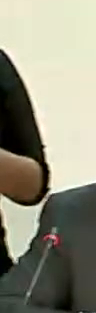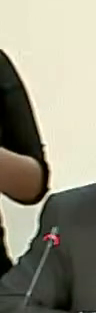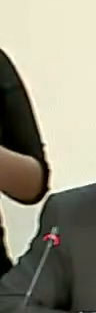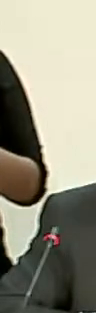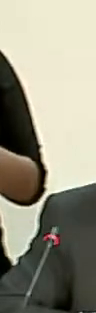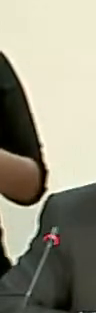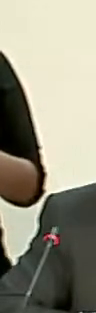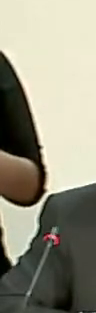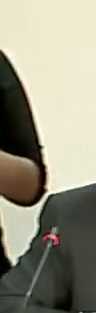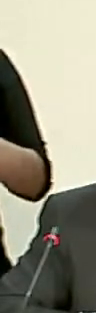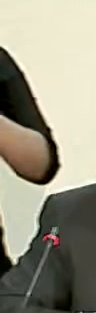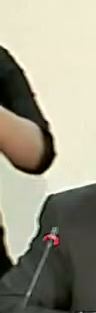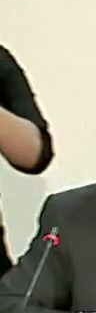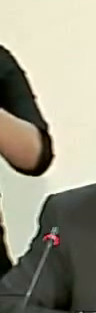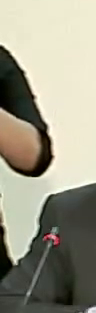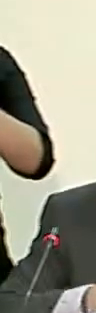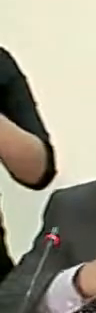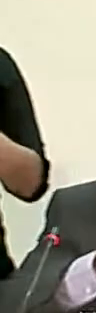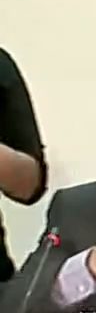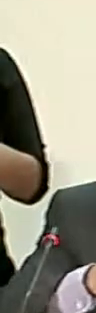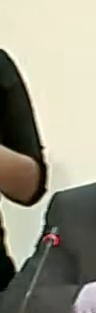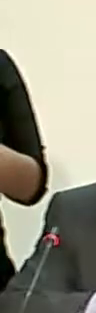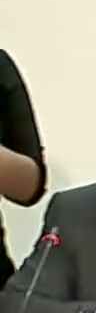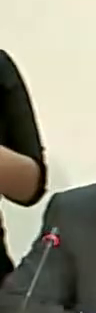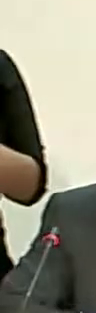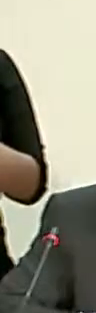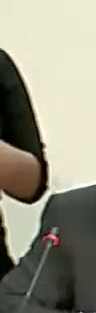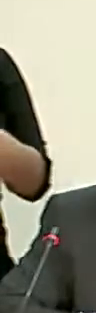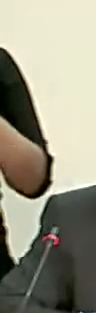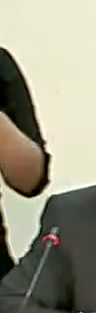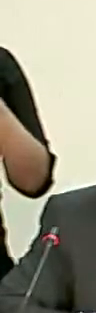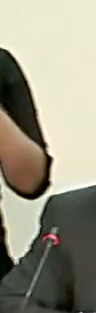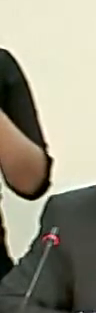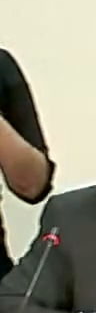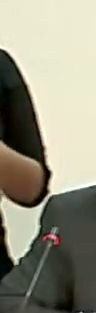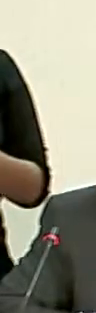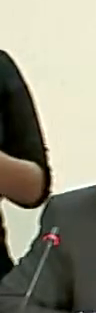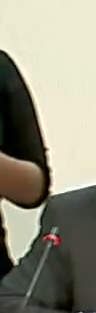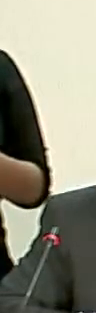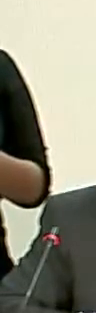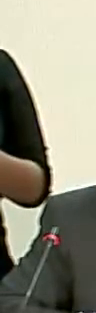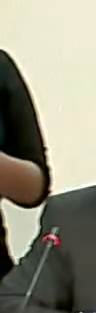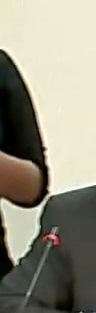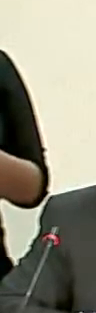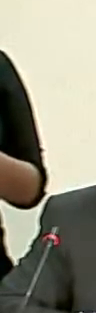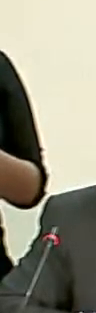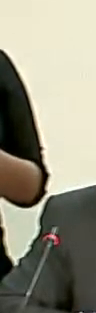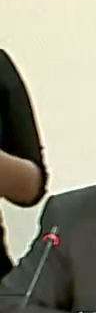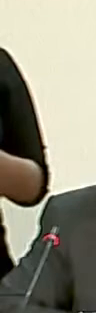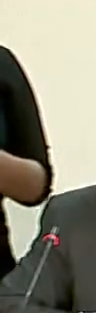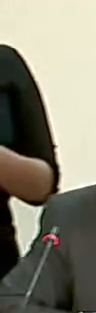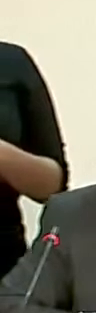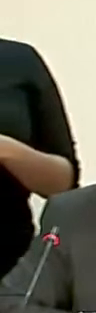rápido en tren en el área metropolitana de Costa Rica.